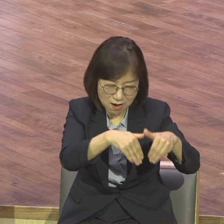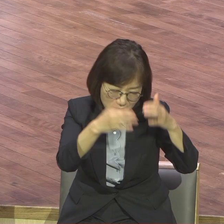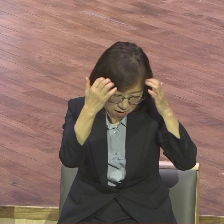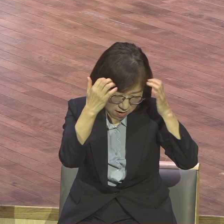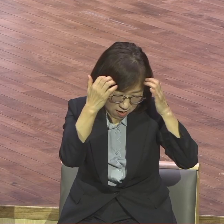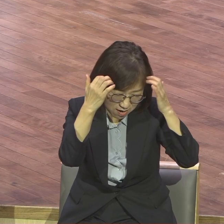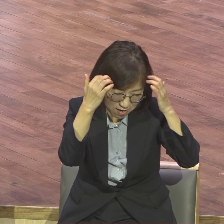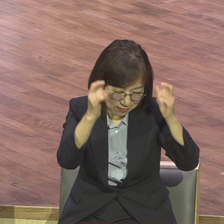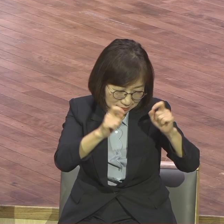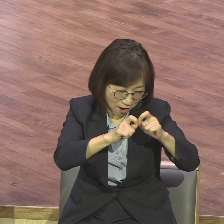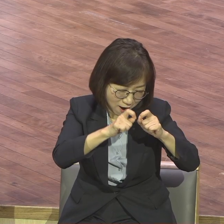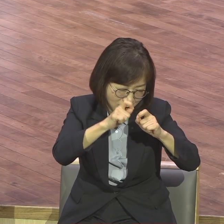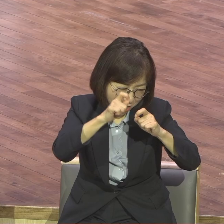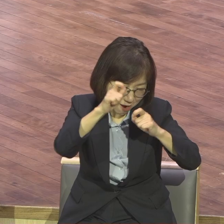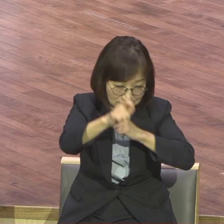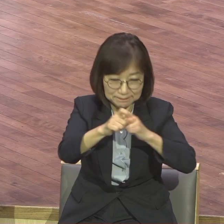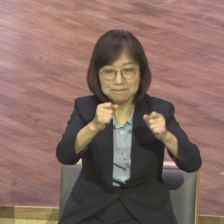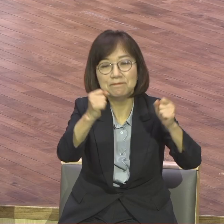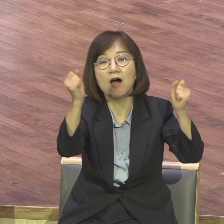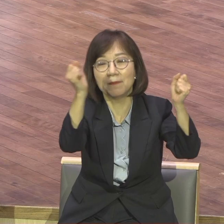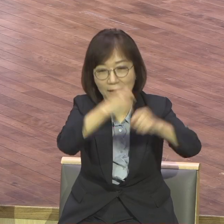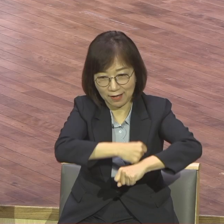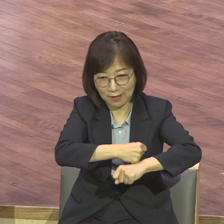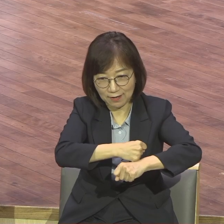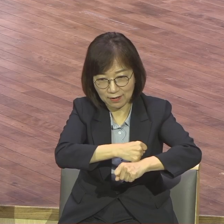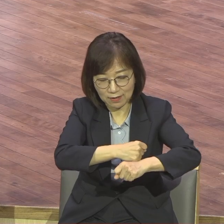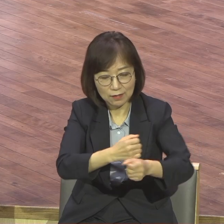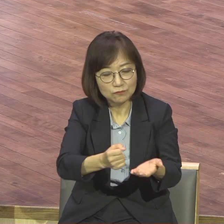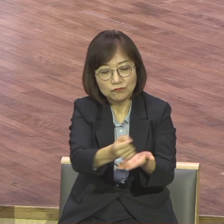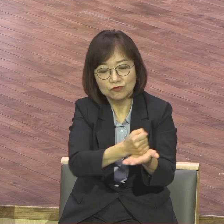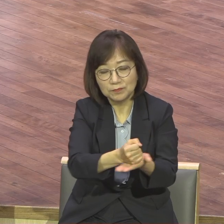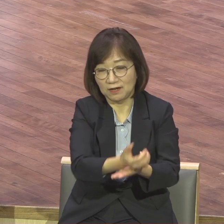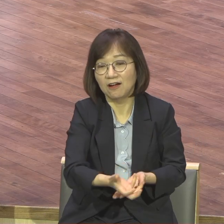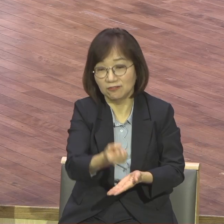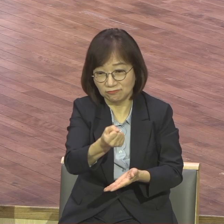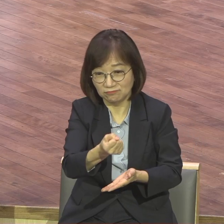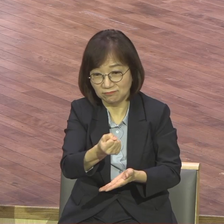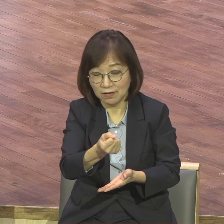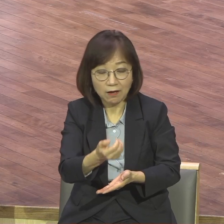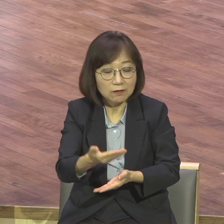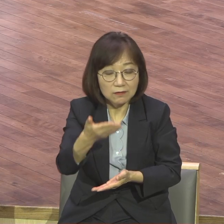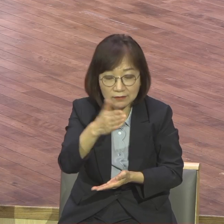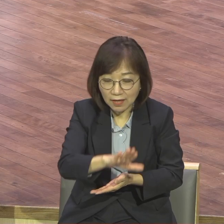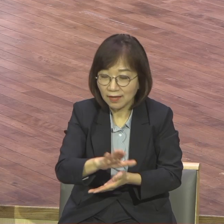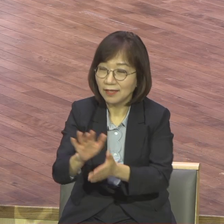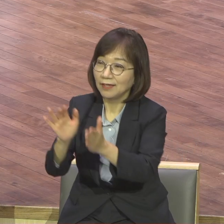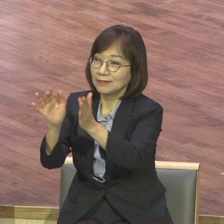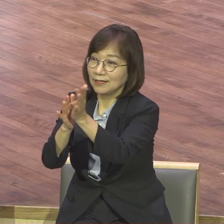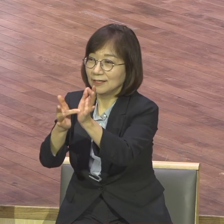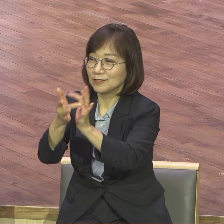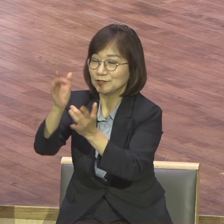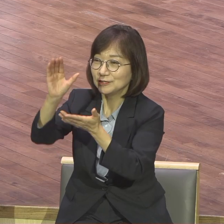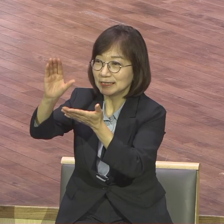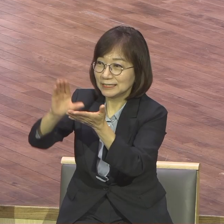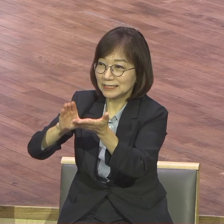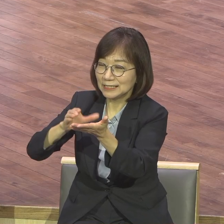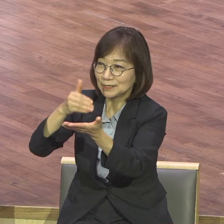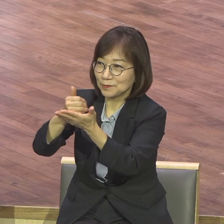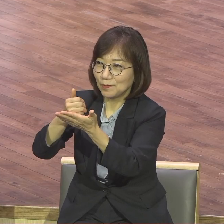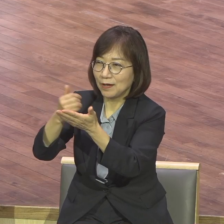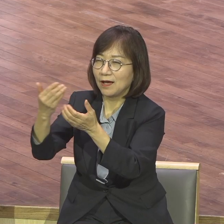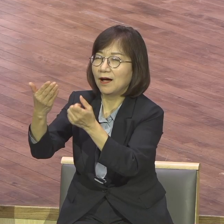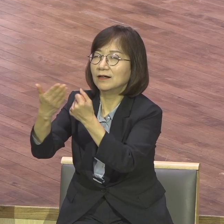영원한 멸망길로 갈 수밖에 없는 우리 운명이었는데, 그런데 예수 그리스도를